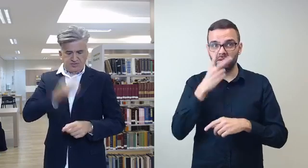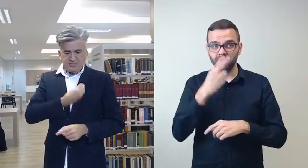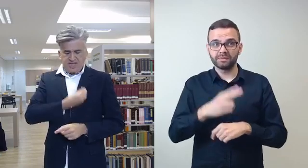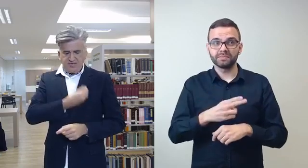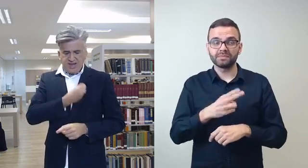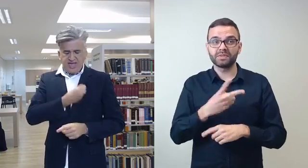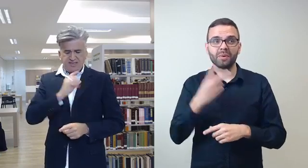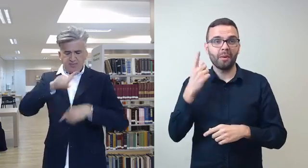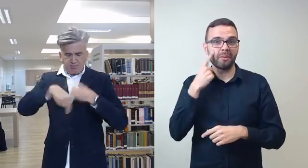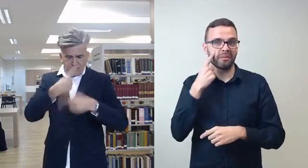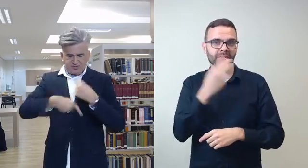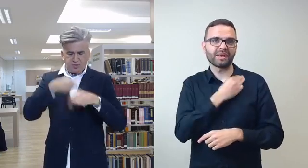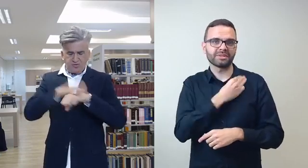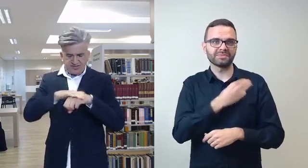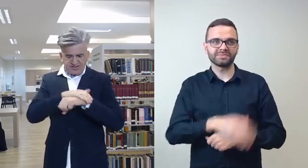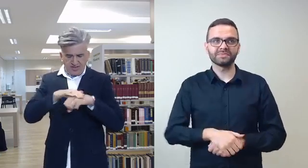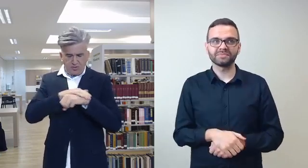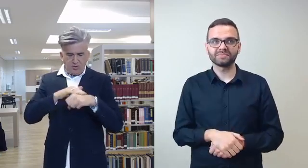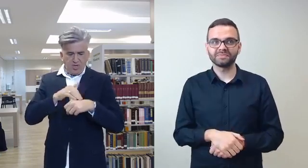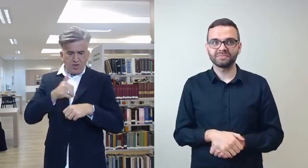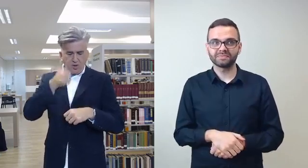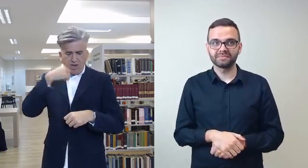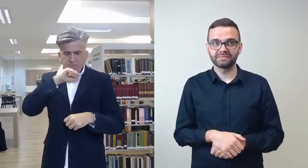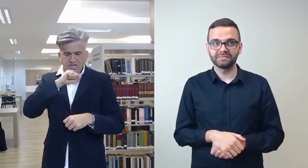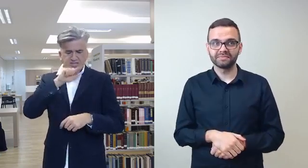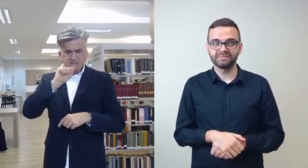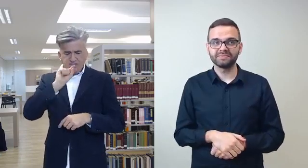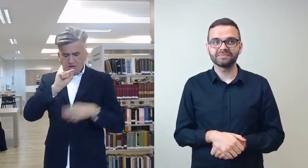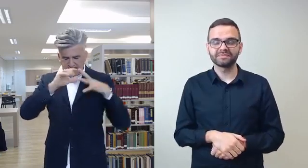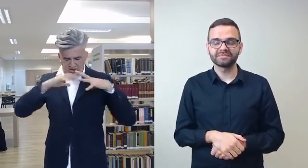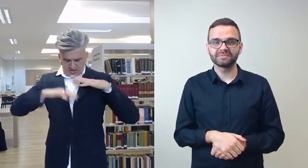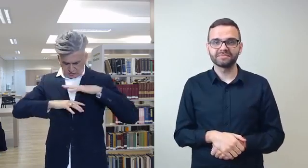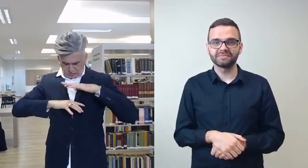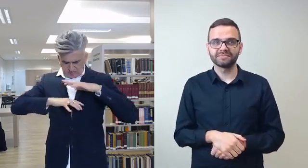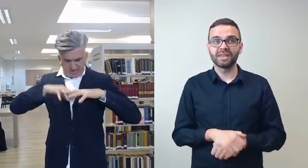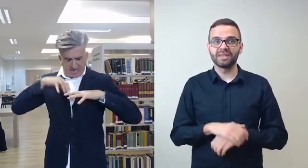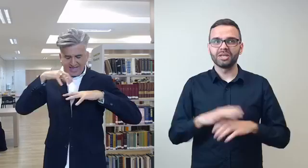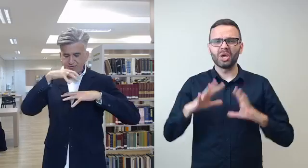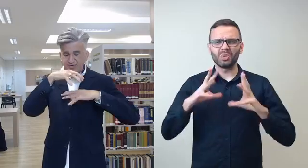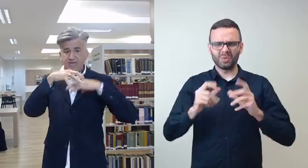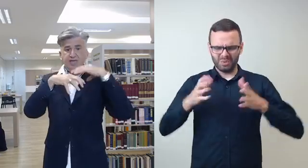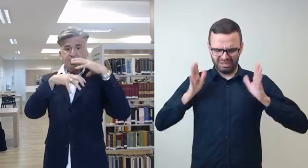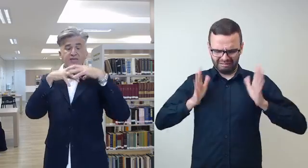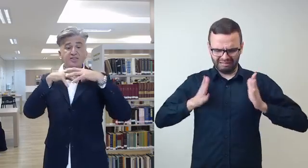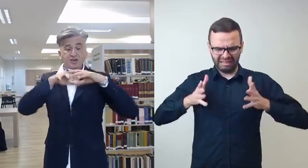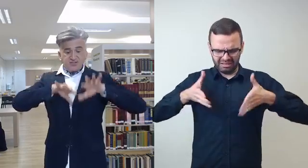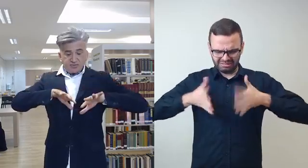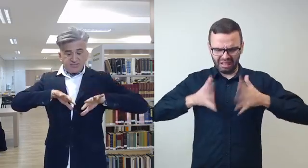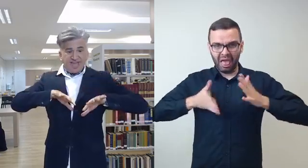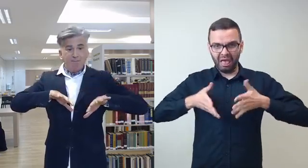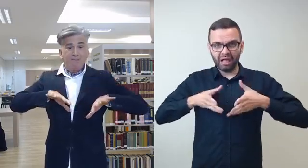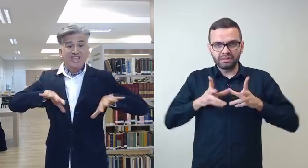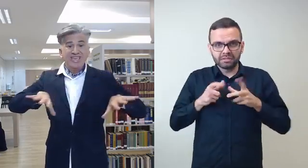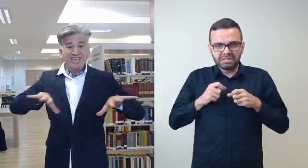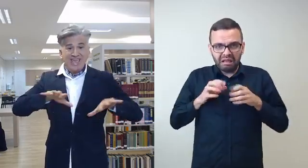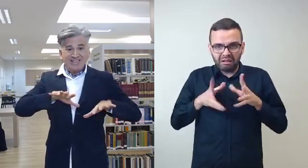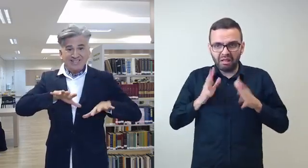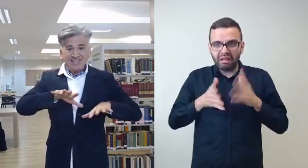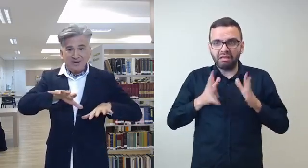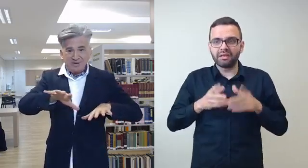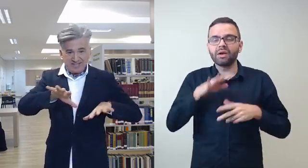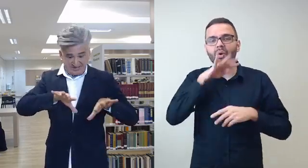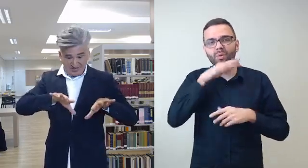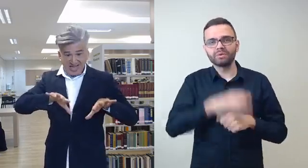Pedro estava lá e depois eu conversei com a mãe de não sei... Olha aqui, está tudo empilhado, né? Então, nós temos que abrir